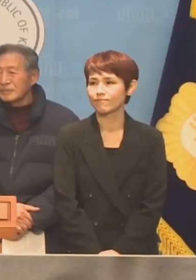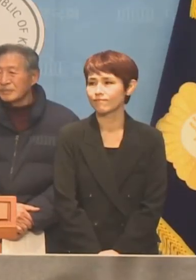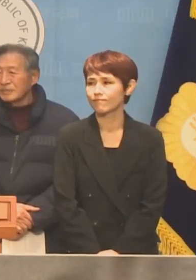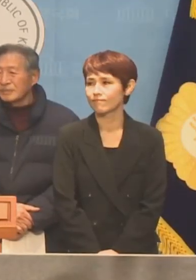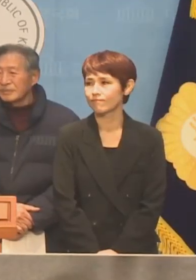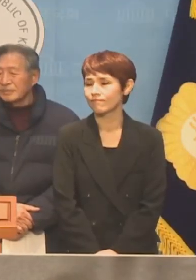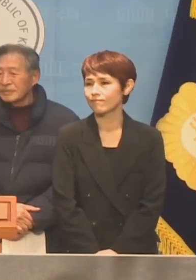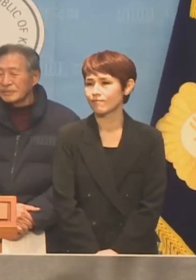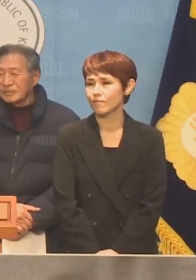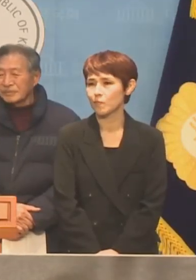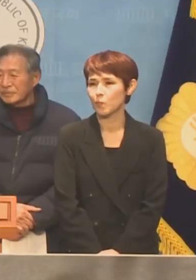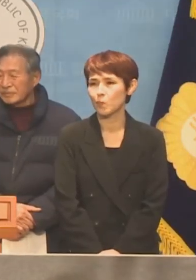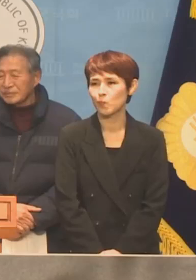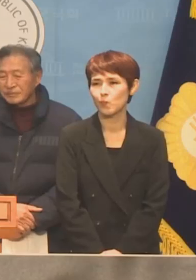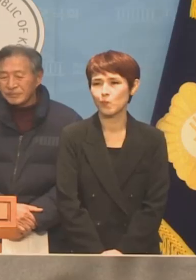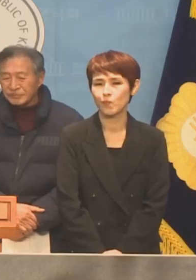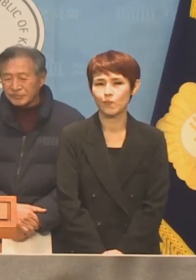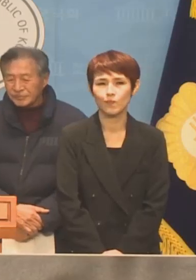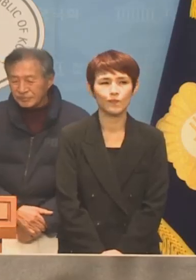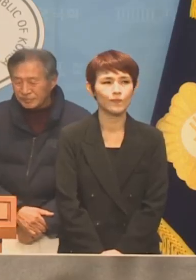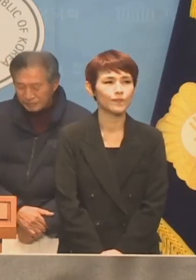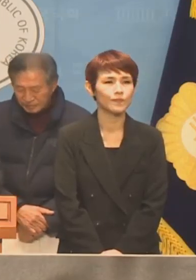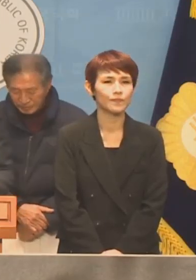그냥 옆쪽으로 서주시면.